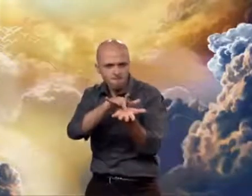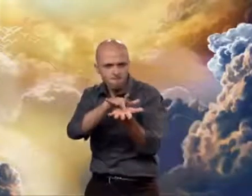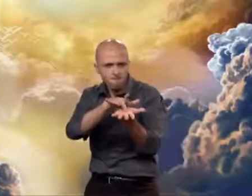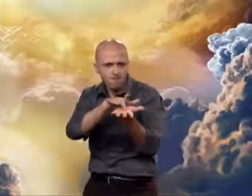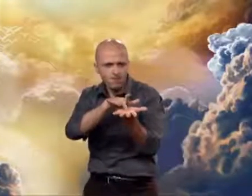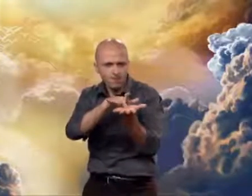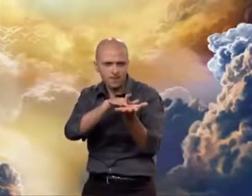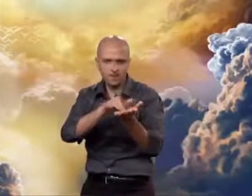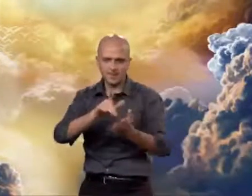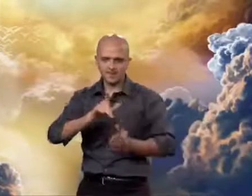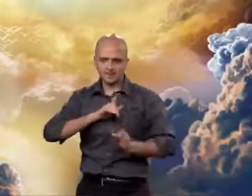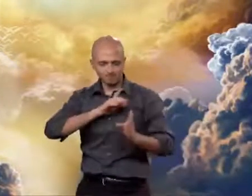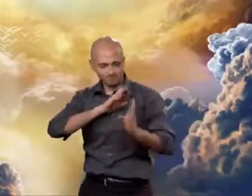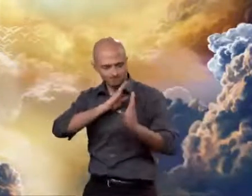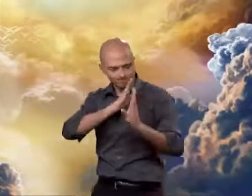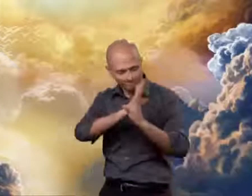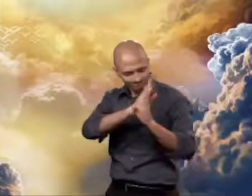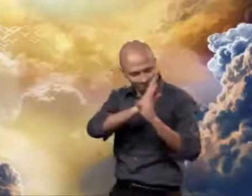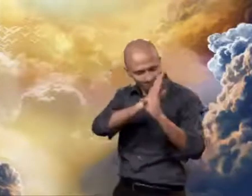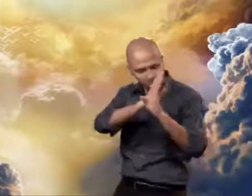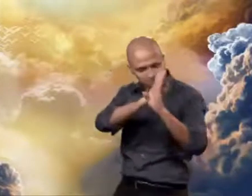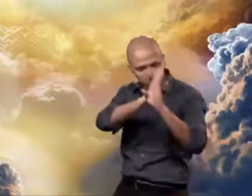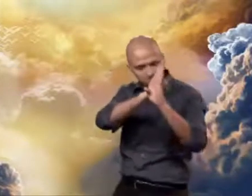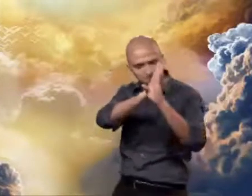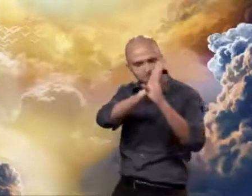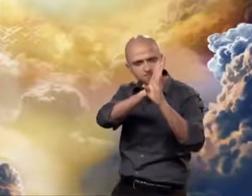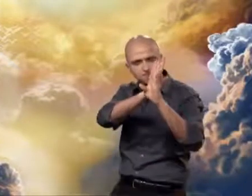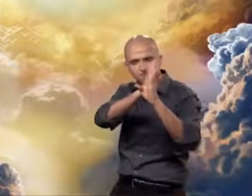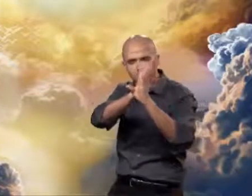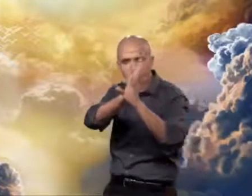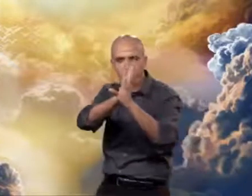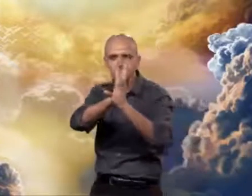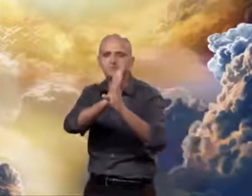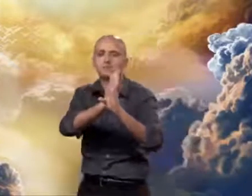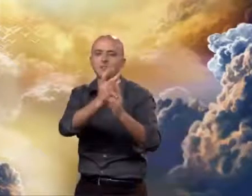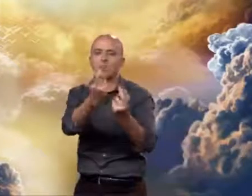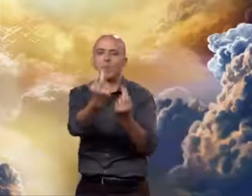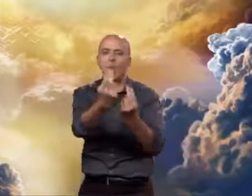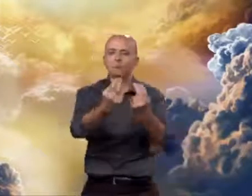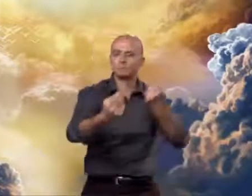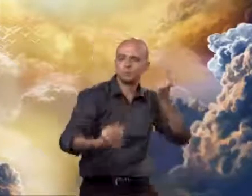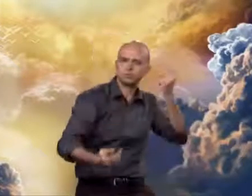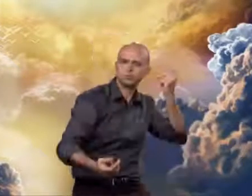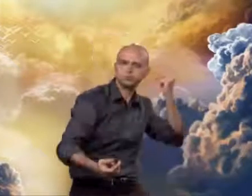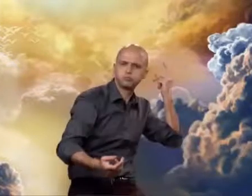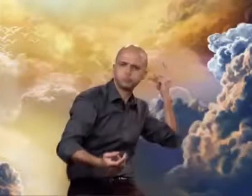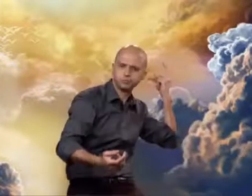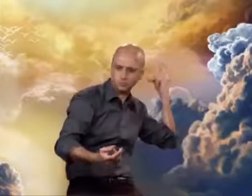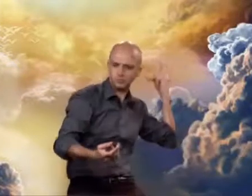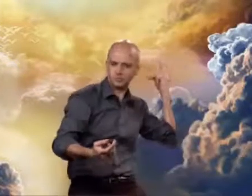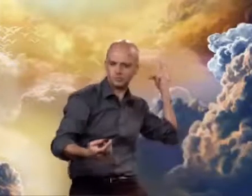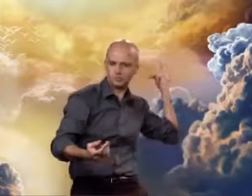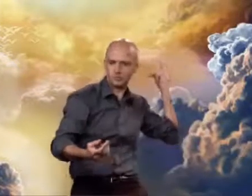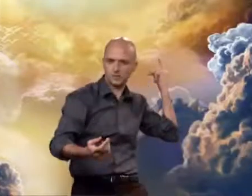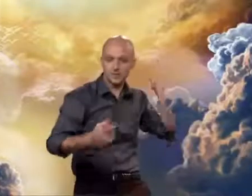vencidos. Satanás atua com todas as formas de engano da injustiça, e seus enganos aumentarão. Mas aqueles que